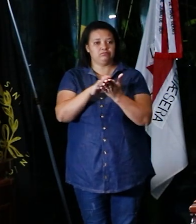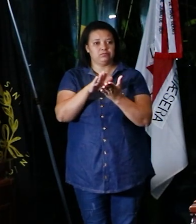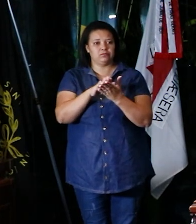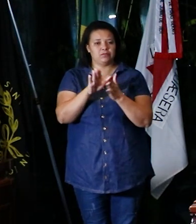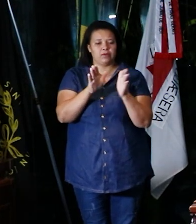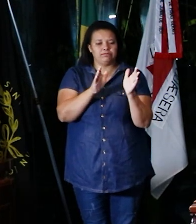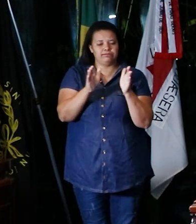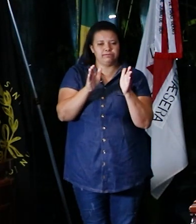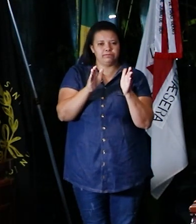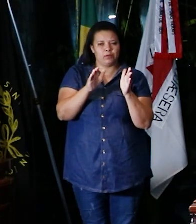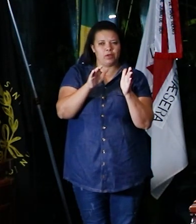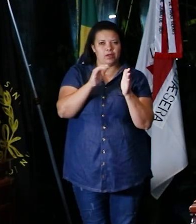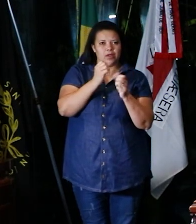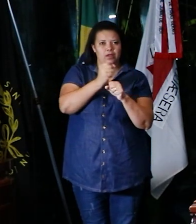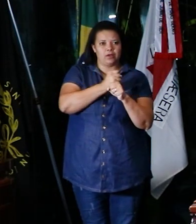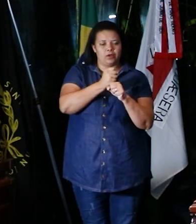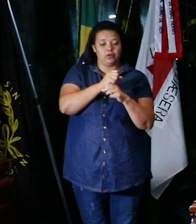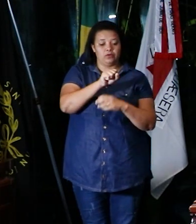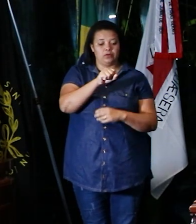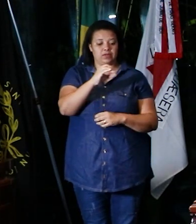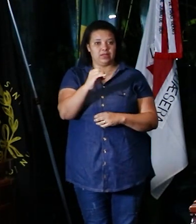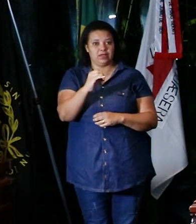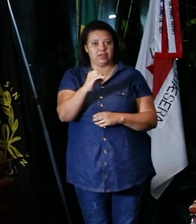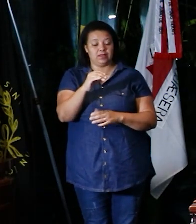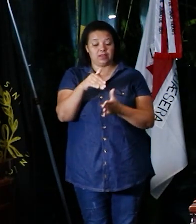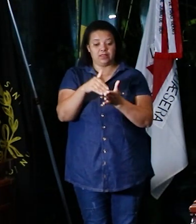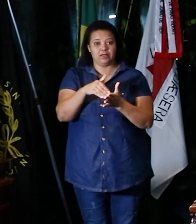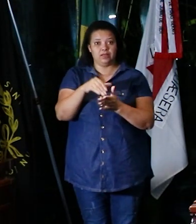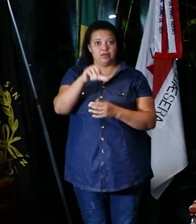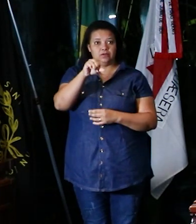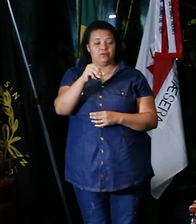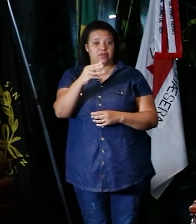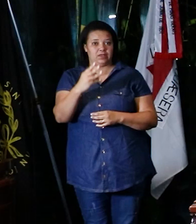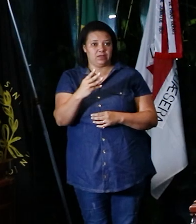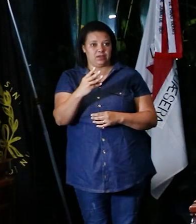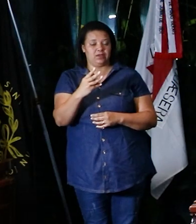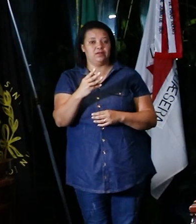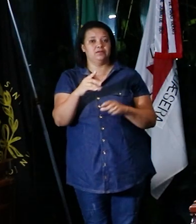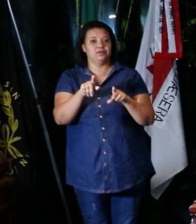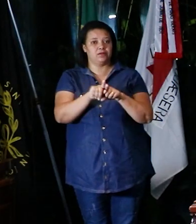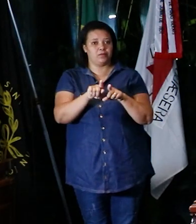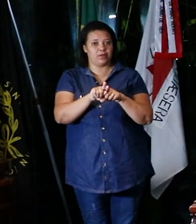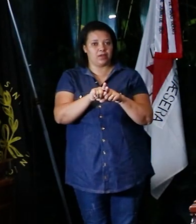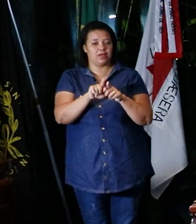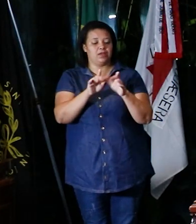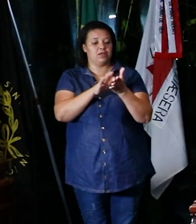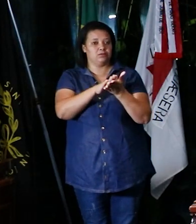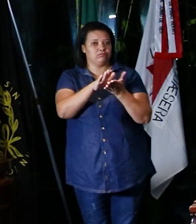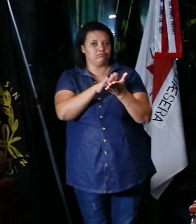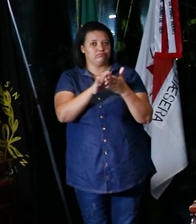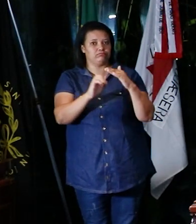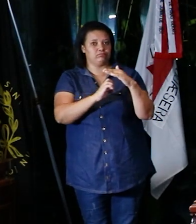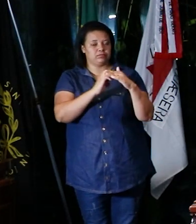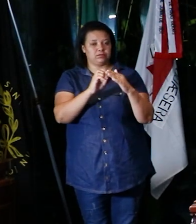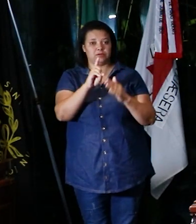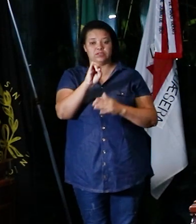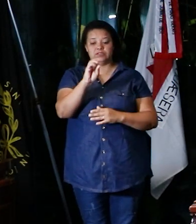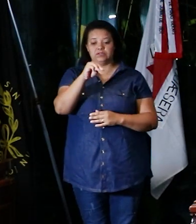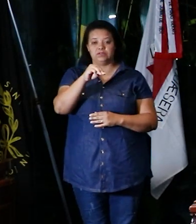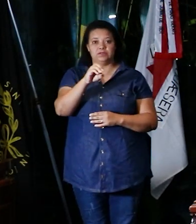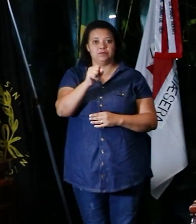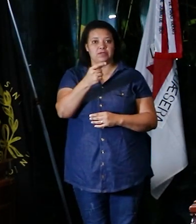e 93, da editora Dimensão, entre 98 e 2015, e consultora da